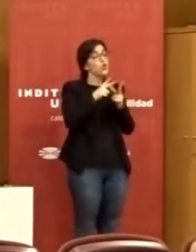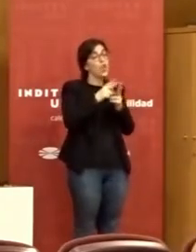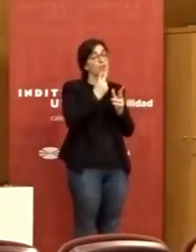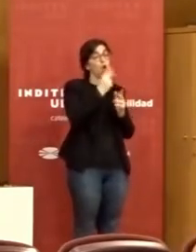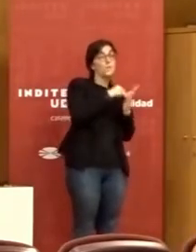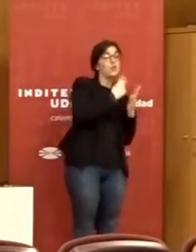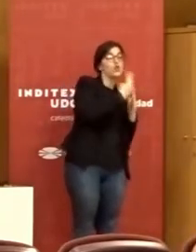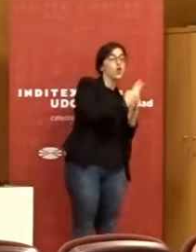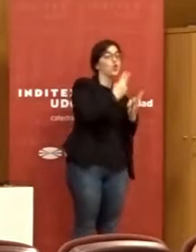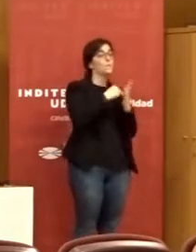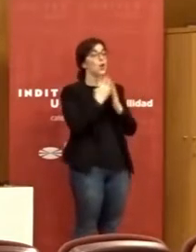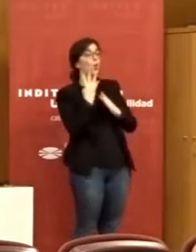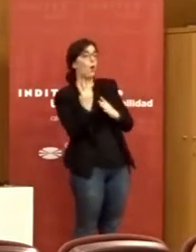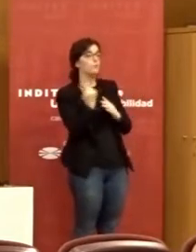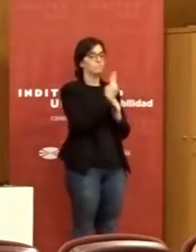2002 y 2004 y